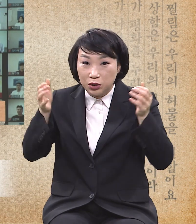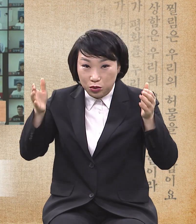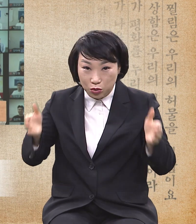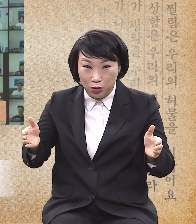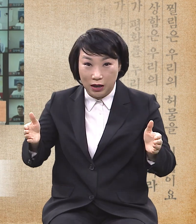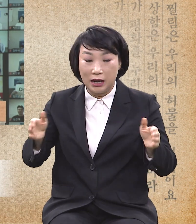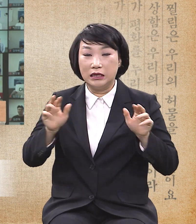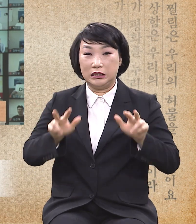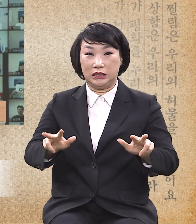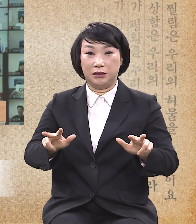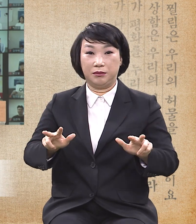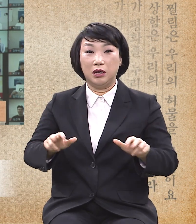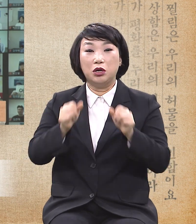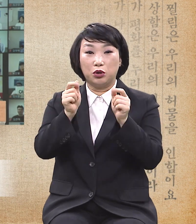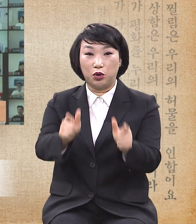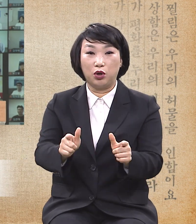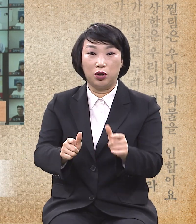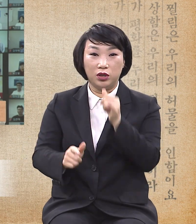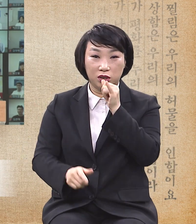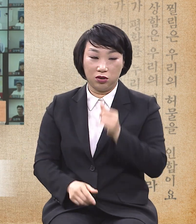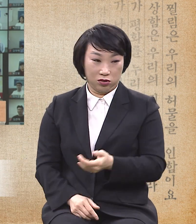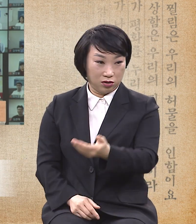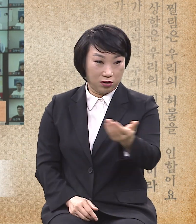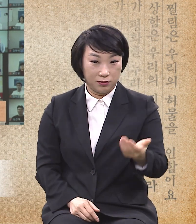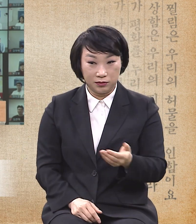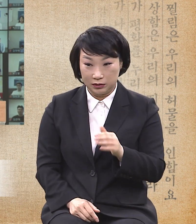때가 아직도 기회라 이 말입니다.